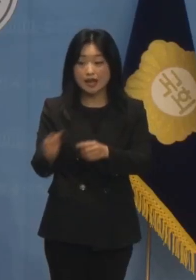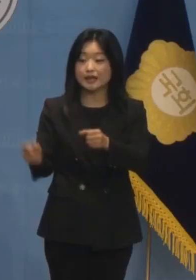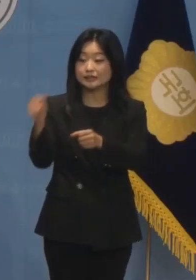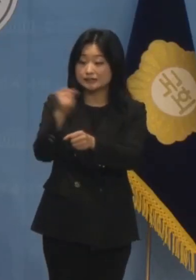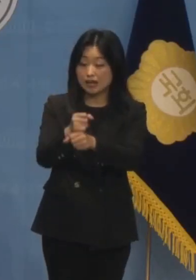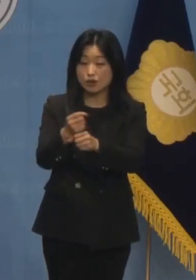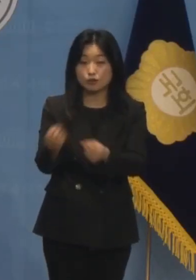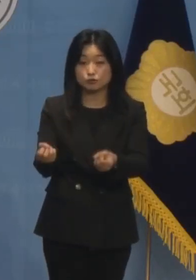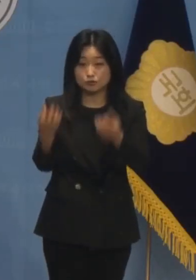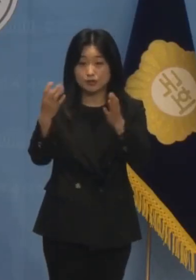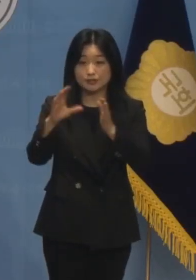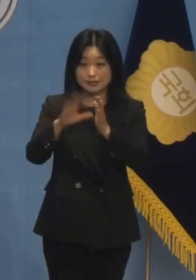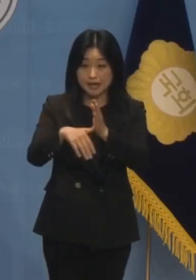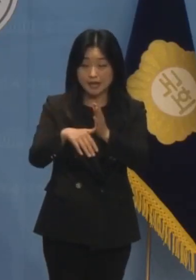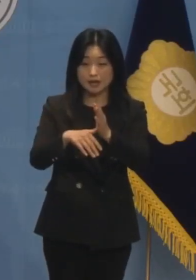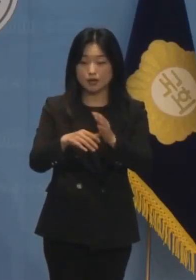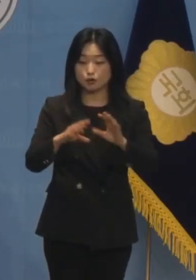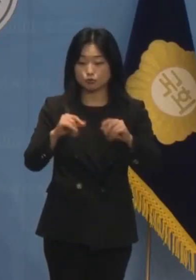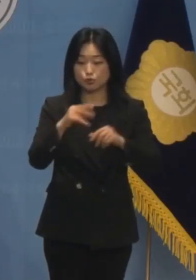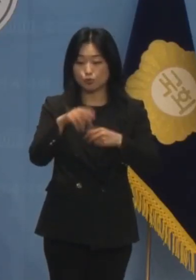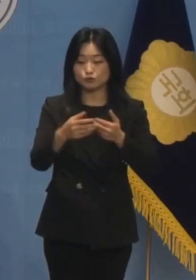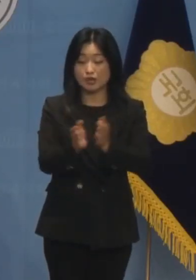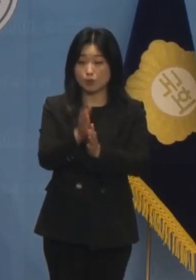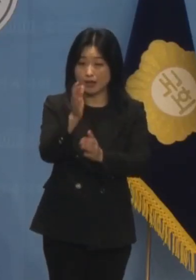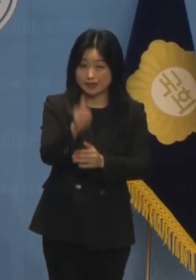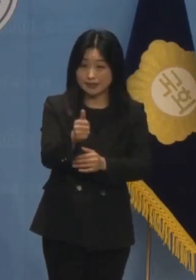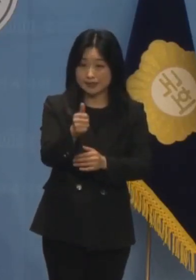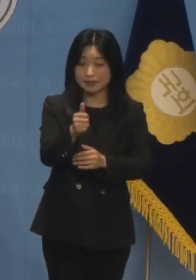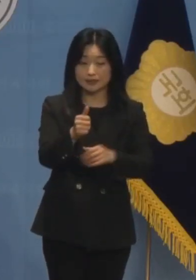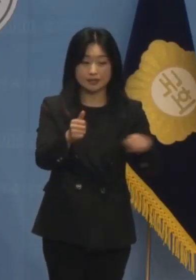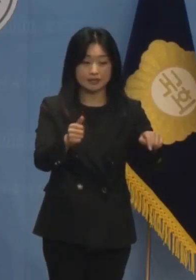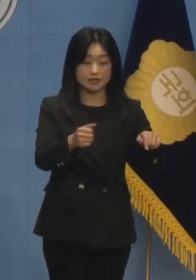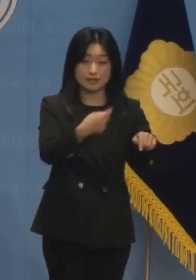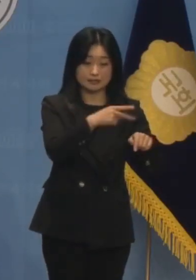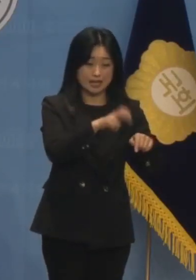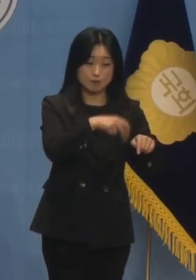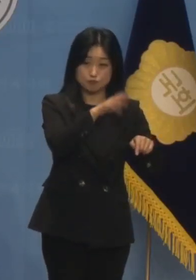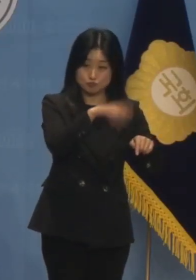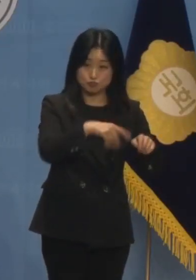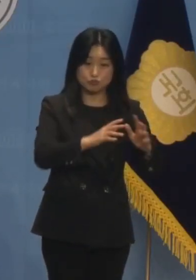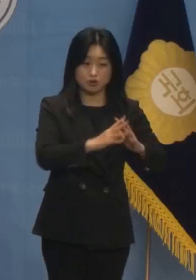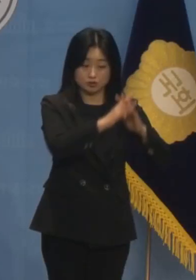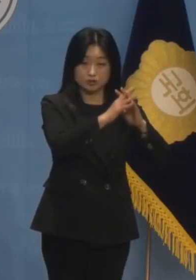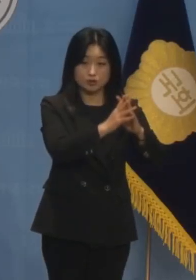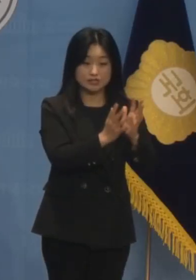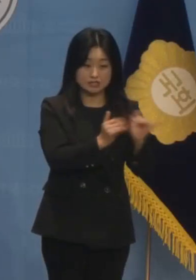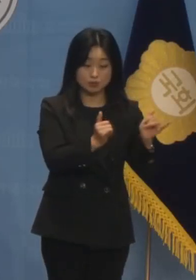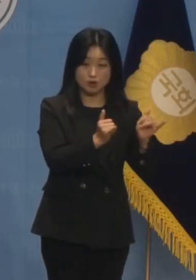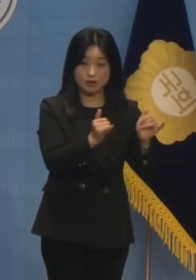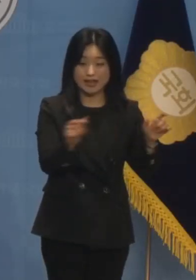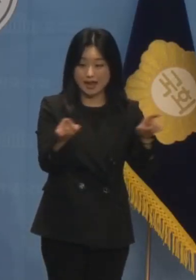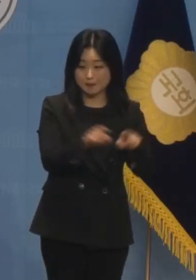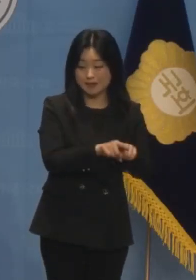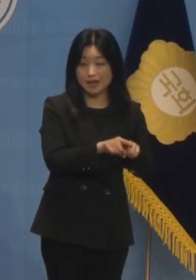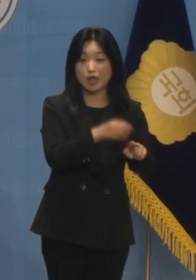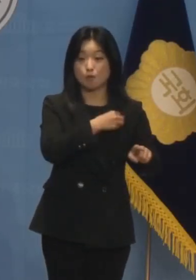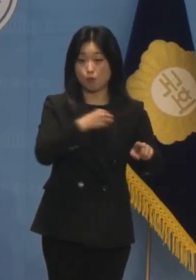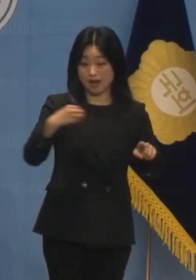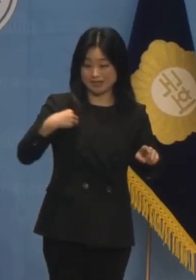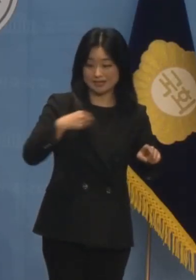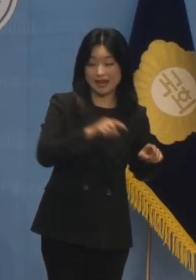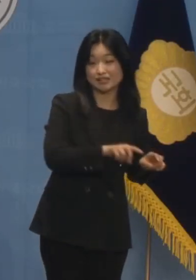컨퍼런스에 원희룡 국토부 장관과 삼부토건 임직원들이 폴란드까지 가서 참석을